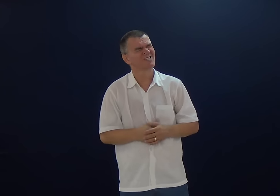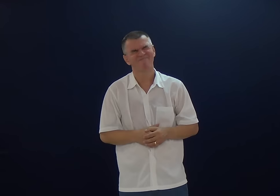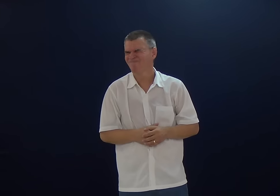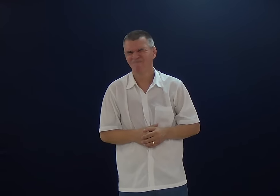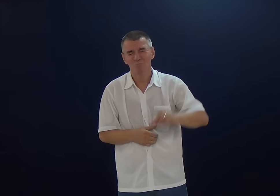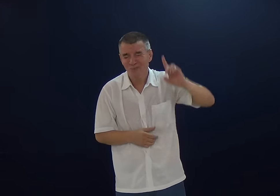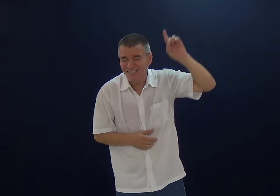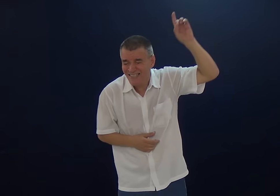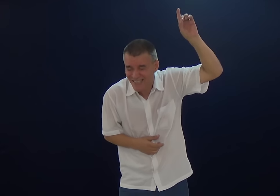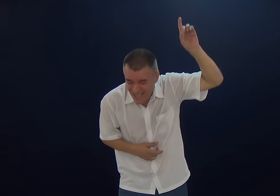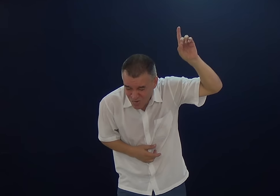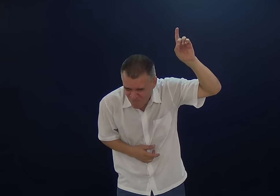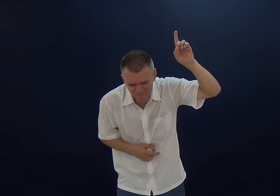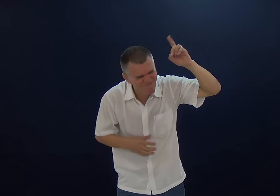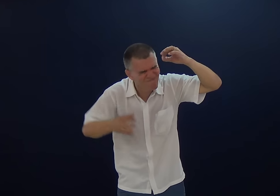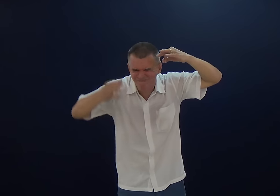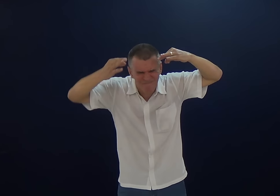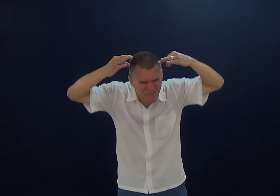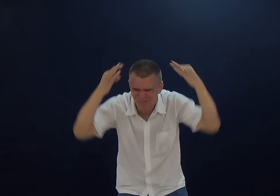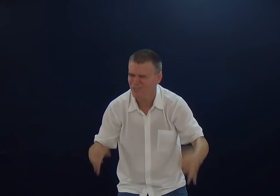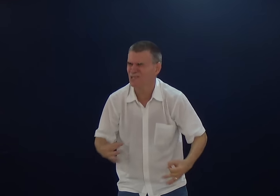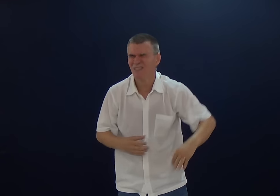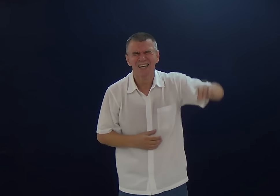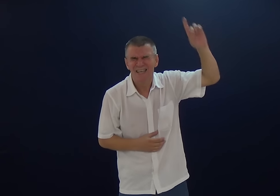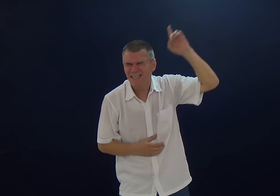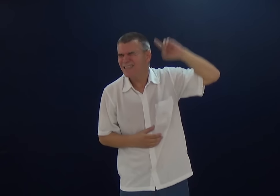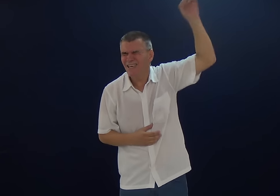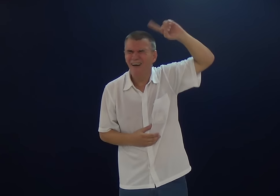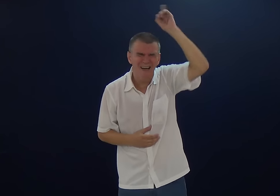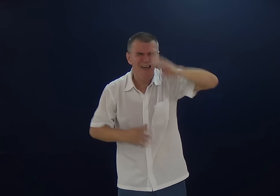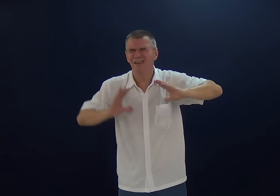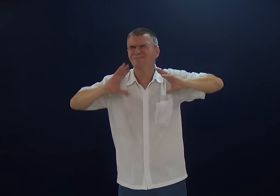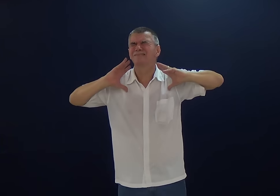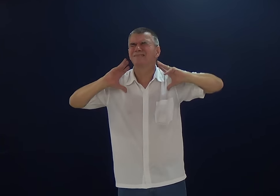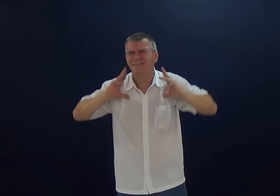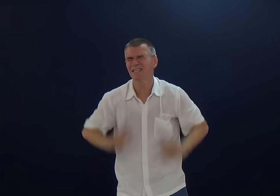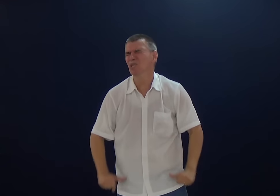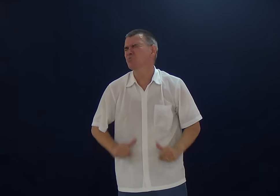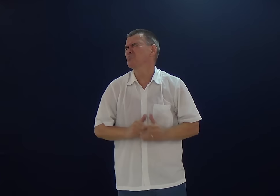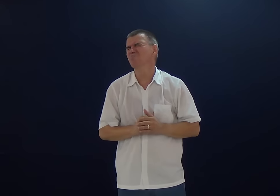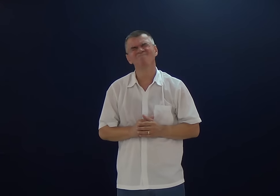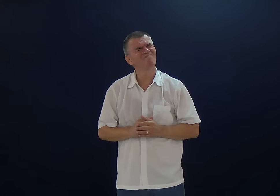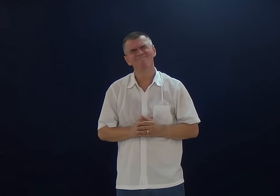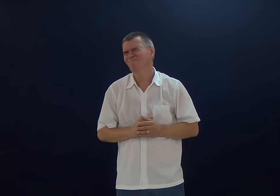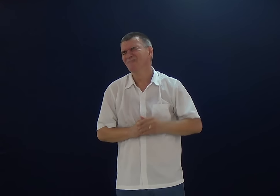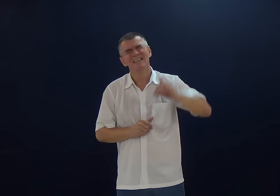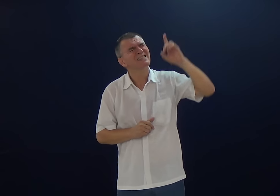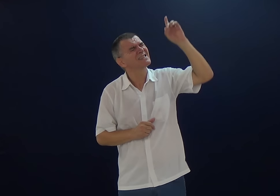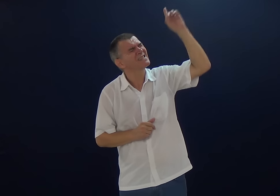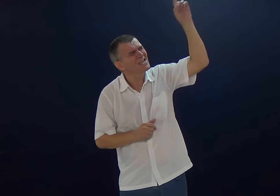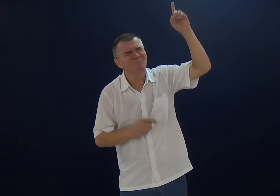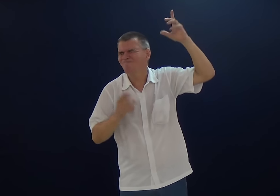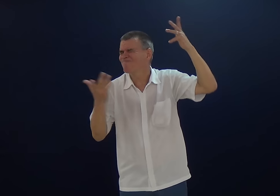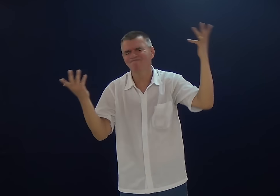sendo pastor não posso ter essa prática horrível que é fofoca por isso eu te peço meu pai limpa